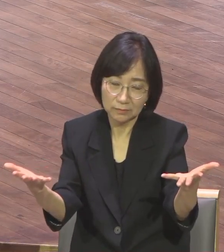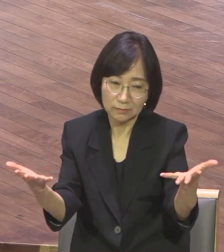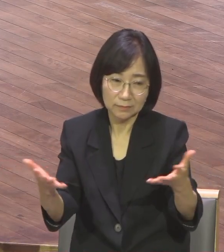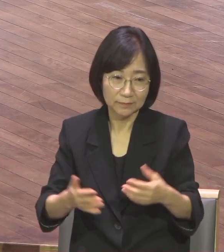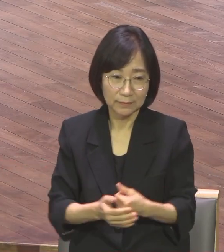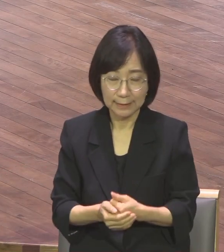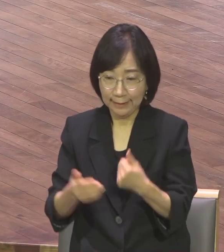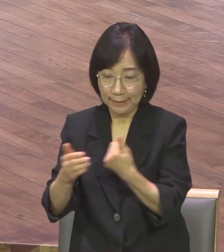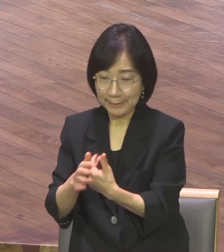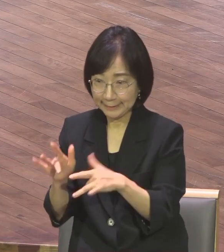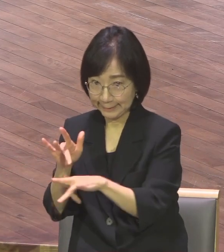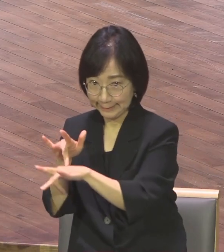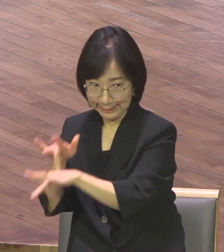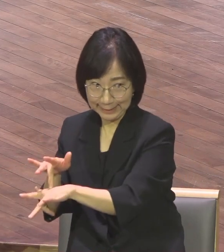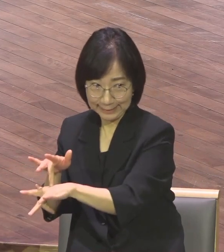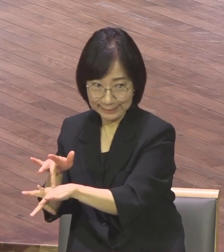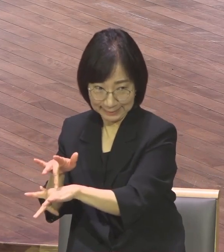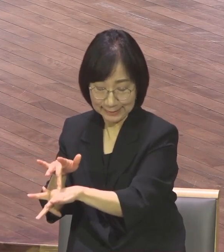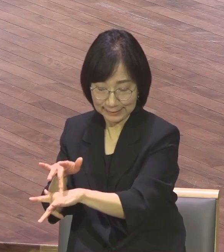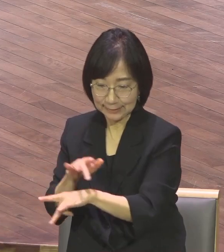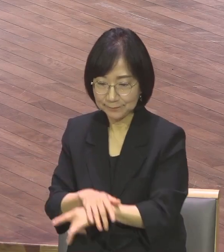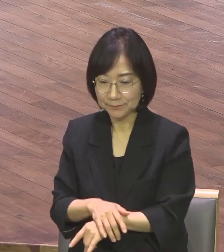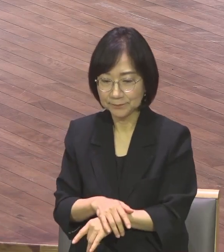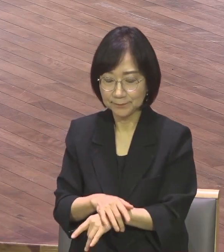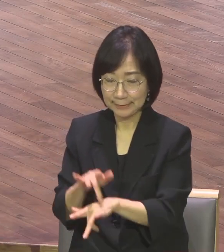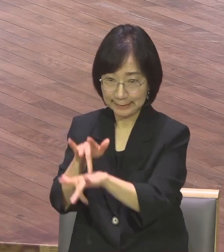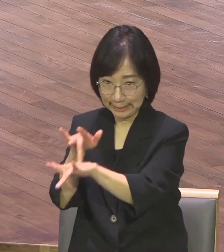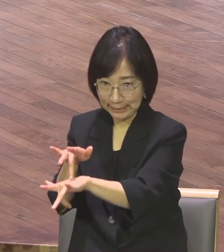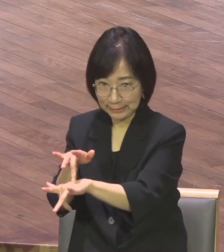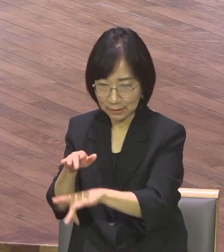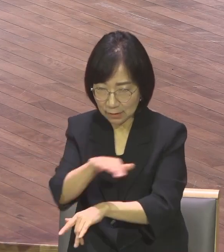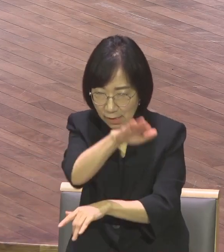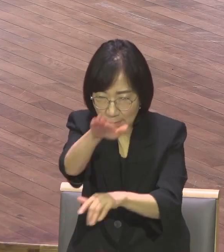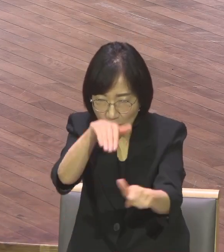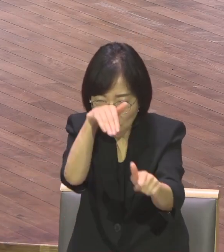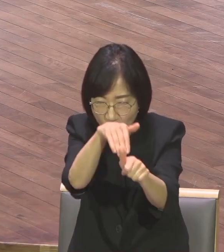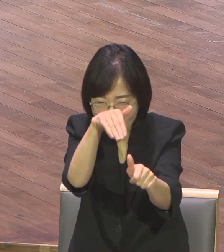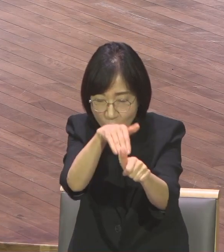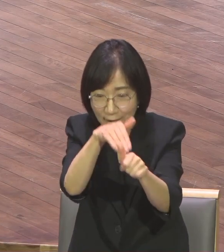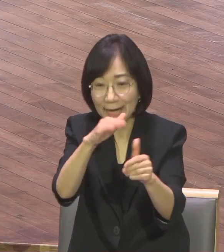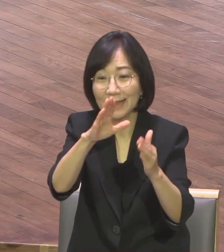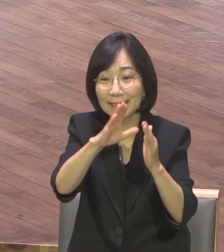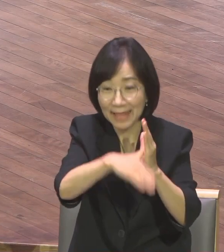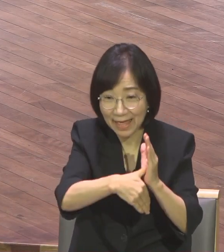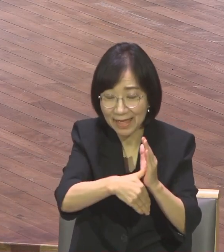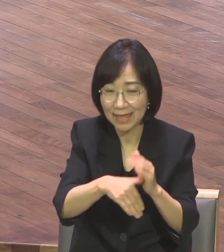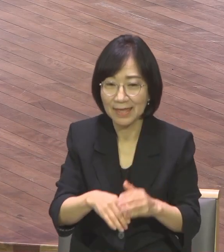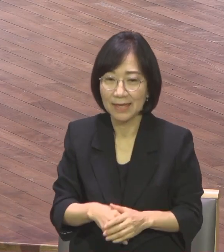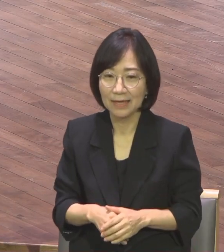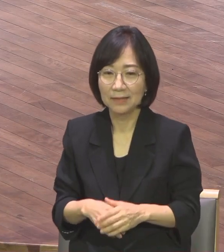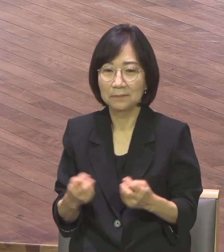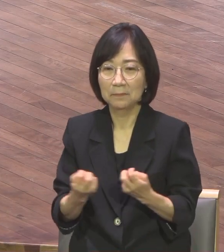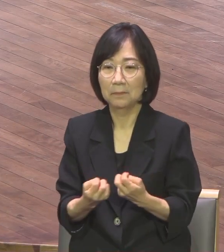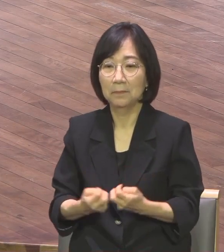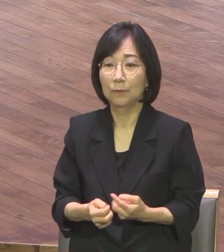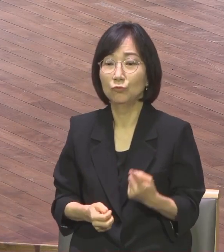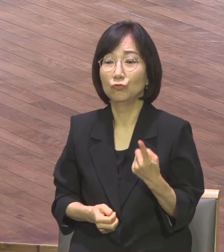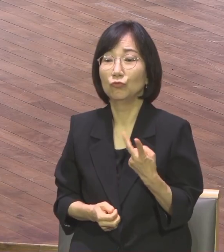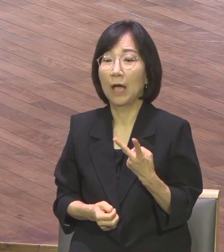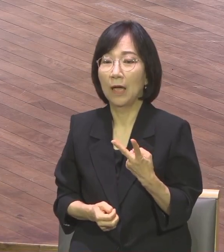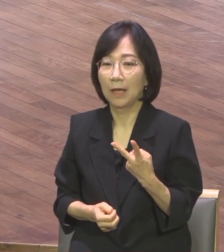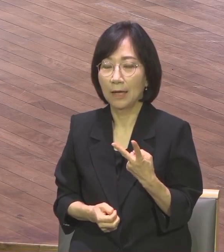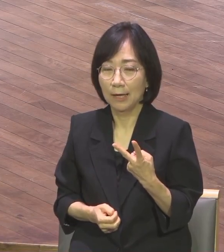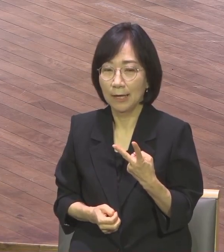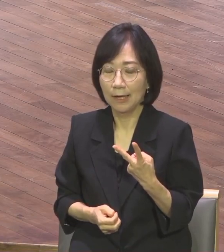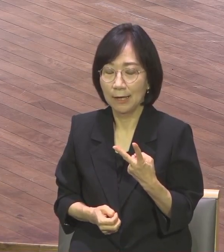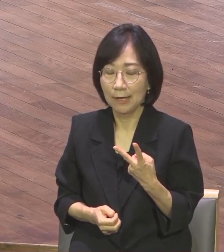그래서 사단은 어떻게든지 계속해서 이 공격하는 총공격이 두 가지. 그렇지,